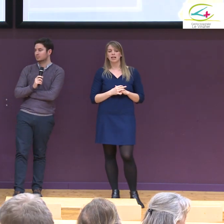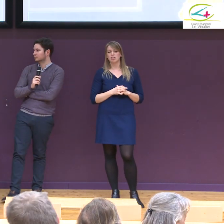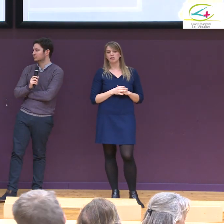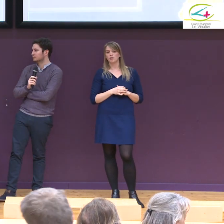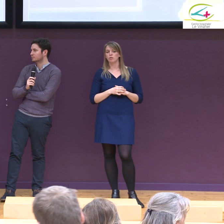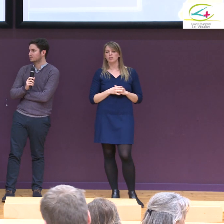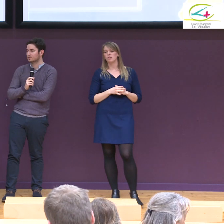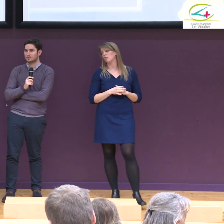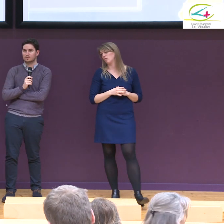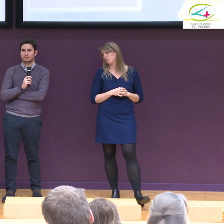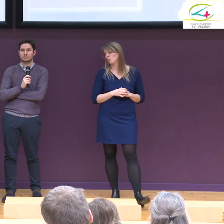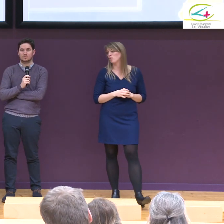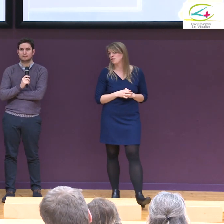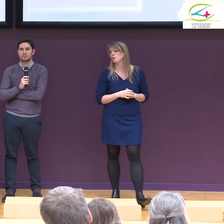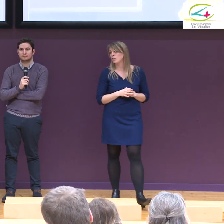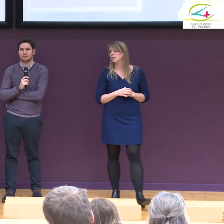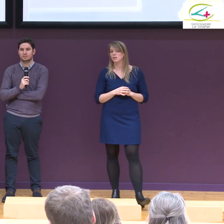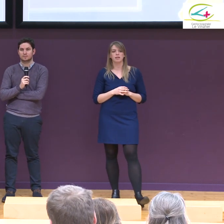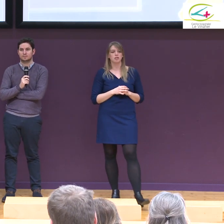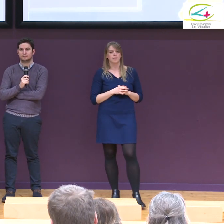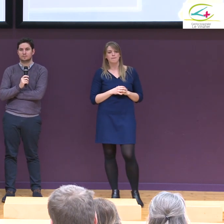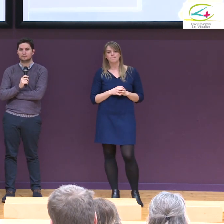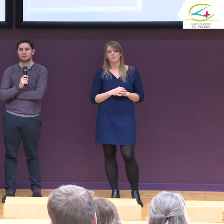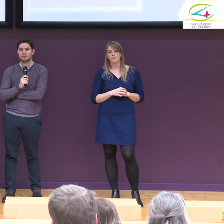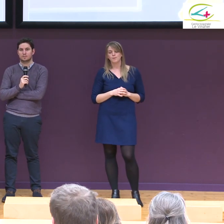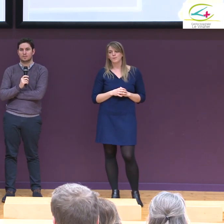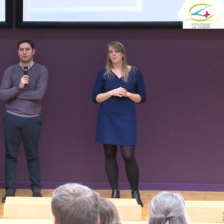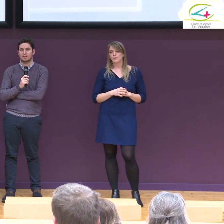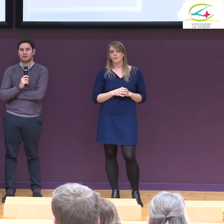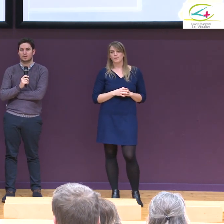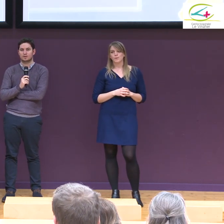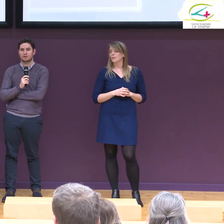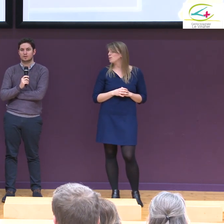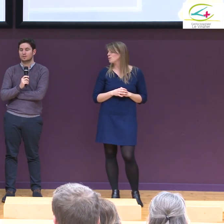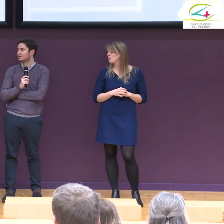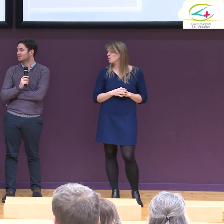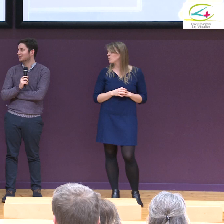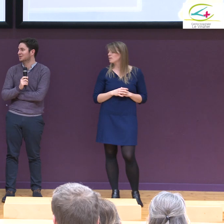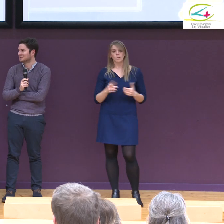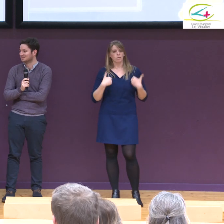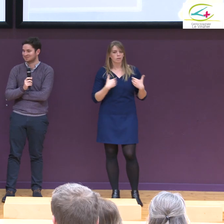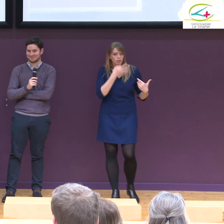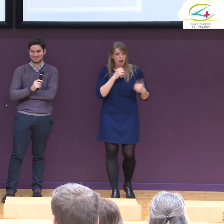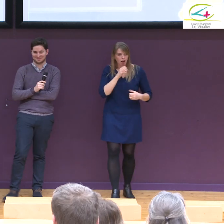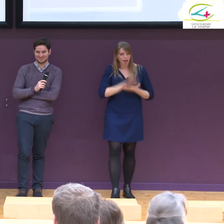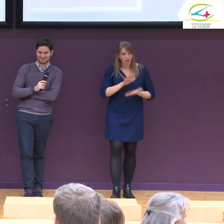L'âge, avec l'âge, les difficultés, simplement la difficulté d'accepter d'être âgé. Ah, ne me dites pas ça.